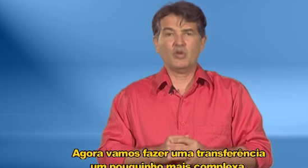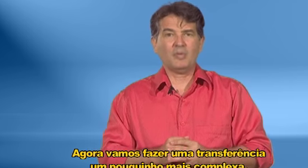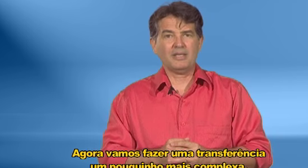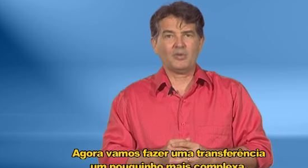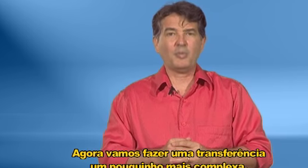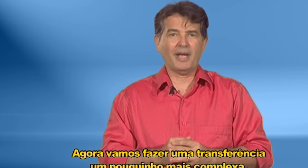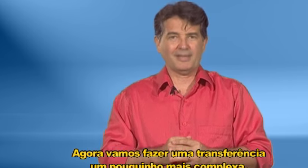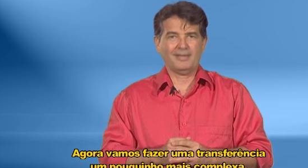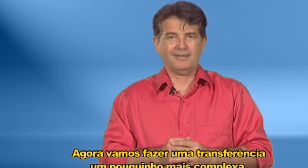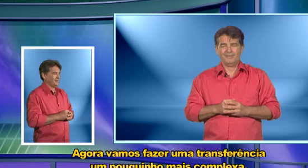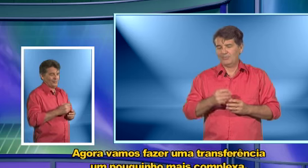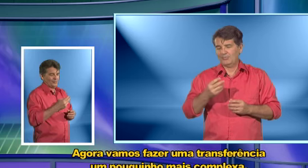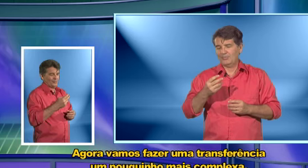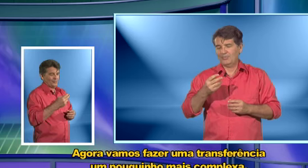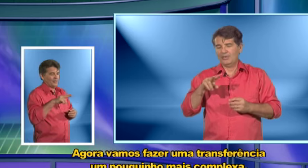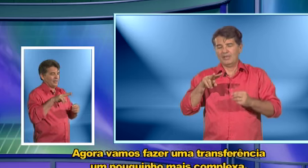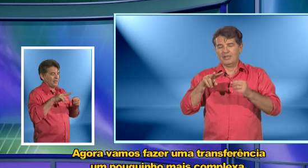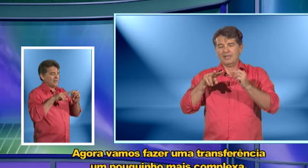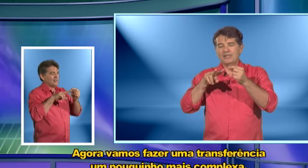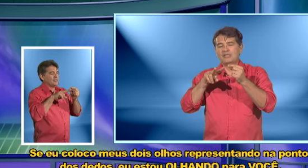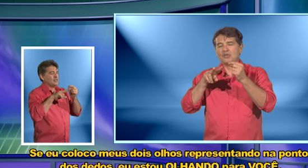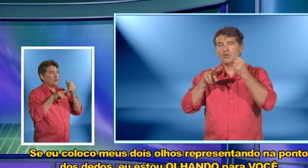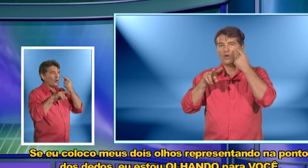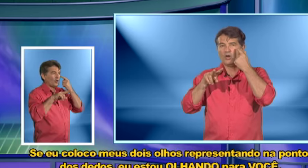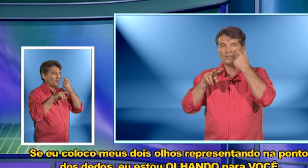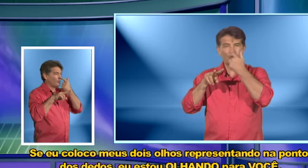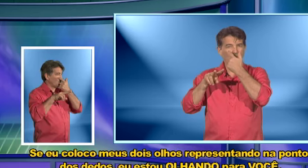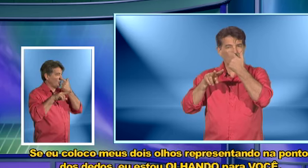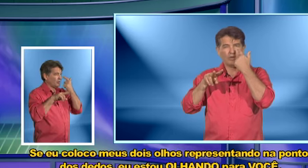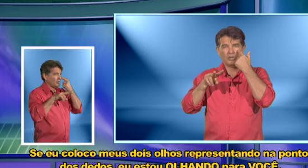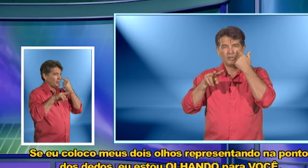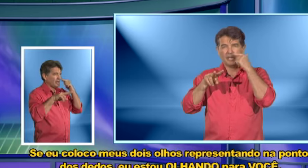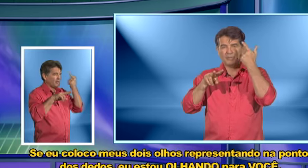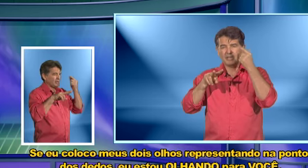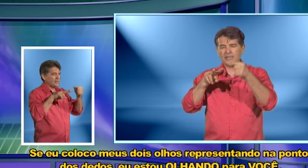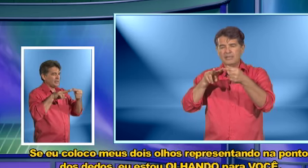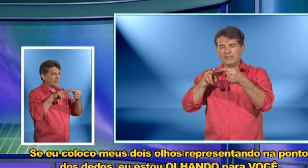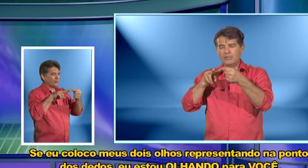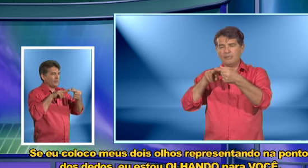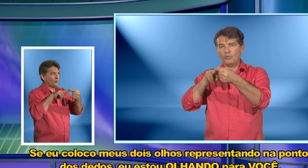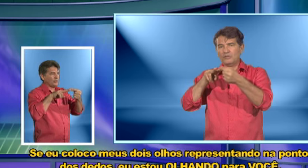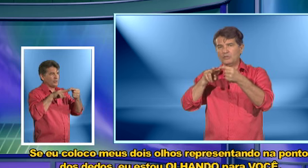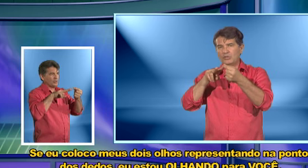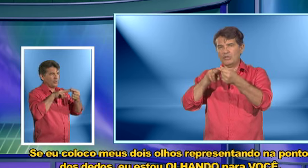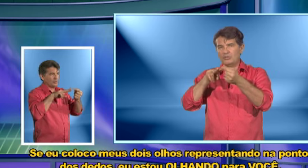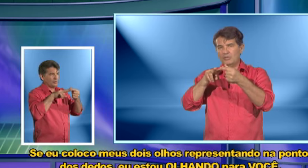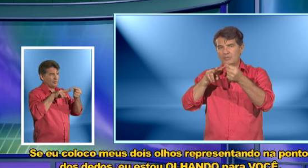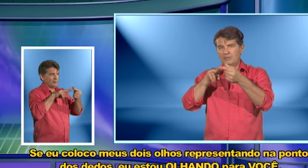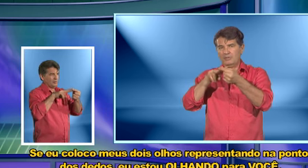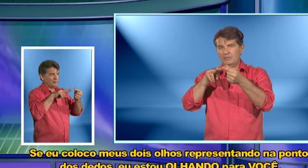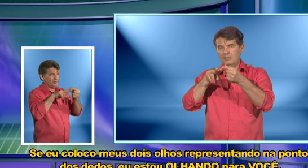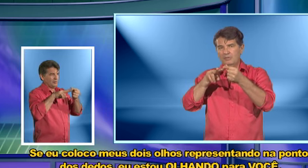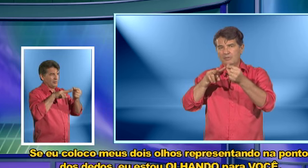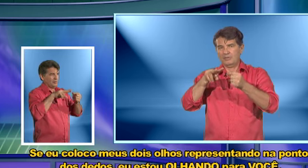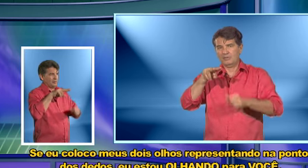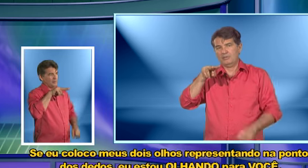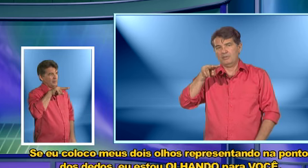transferência um pouquinho mais complexa. Se eu coloco meus 2 olhos representando na ponta dos dedos,